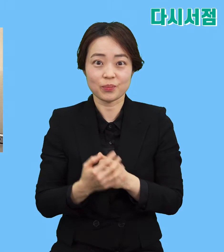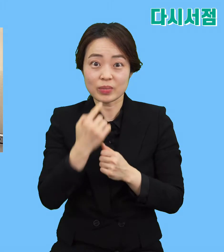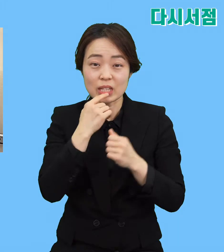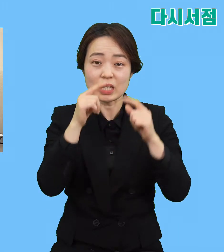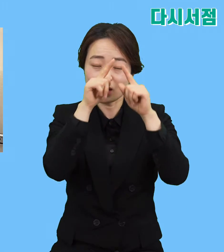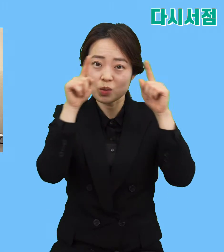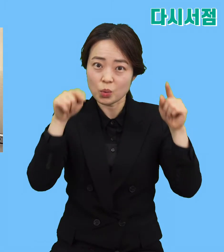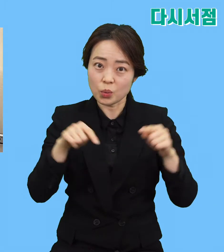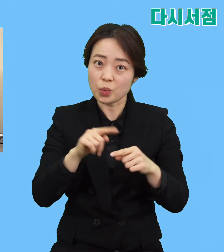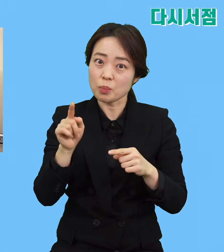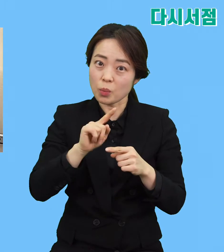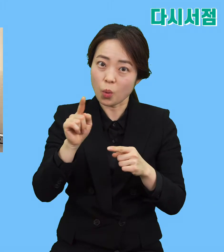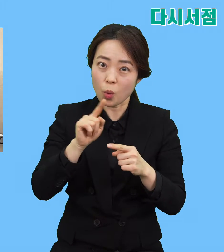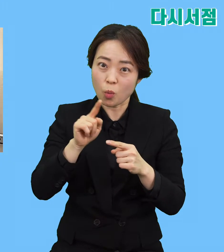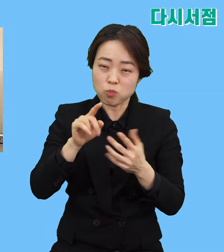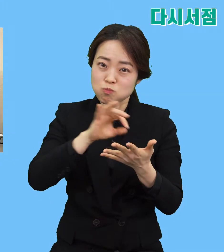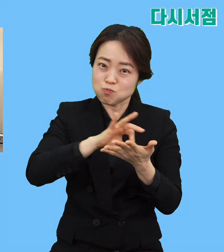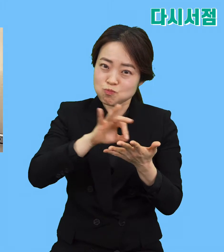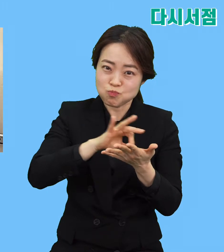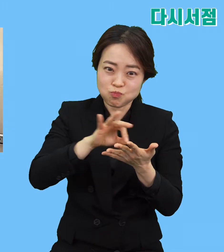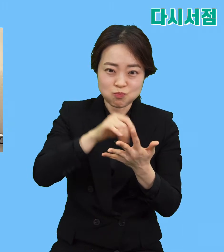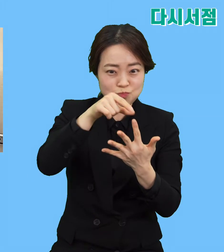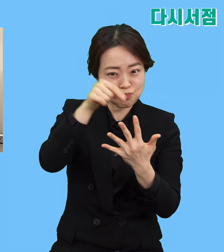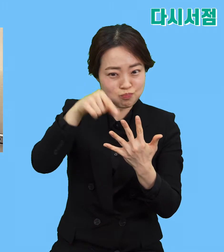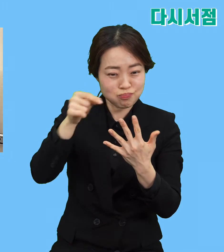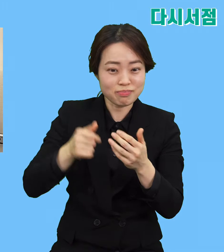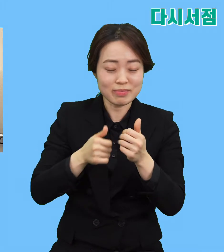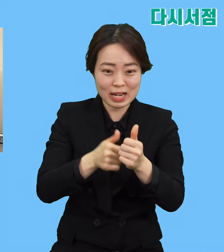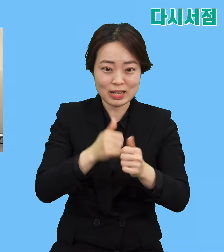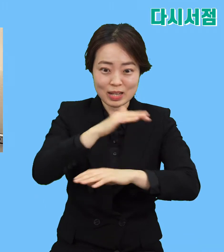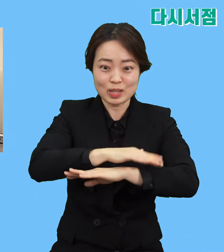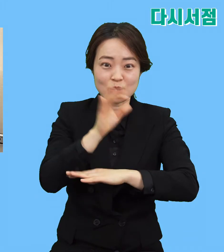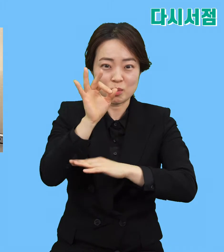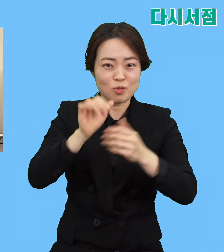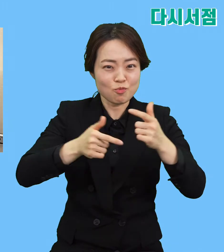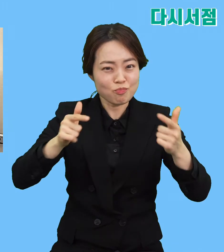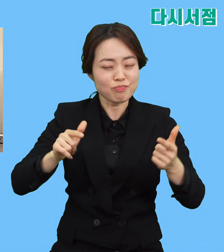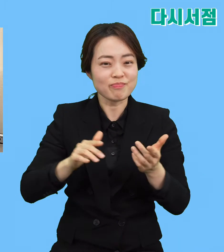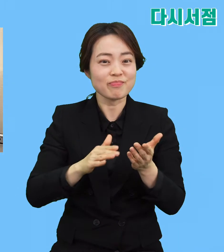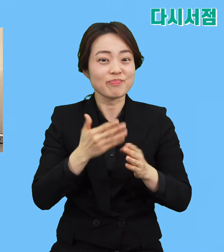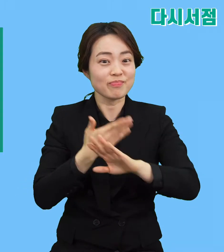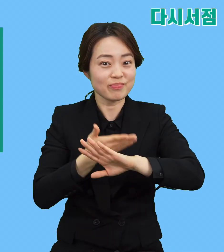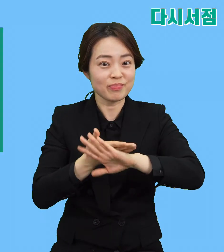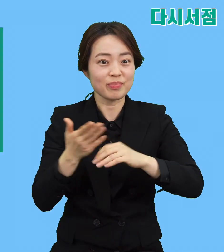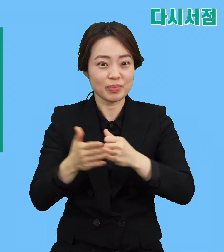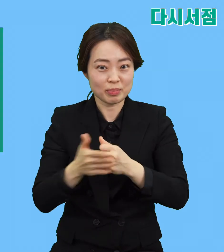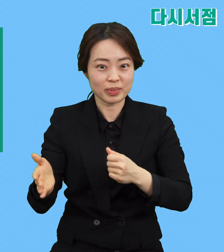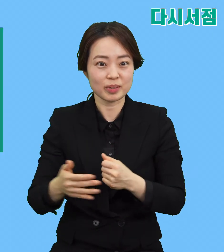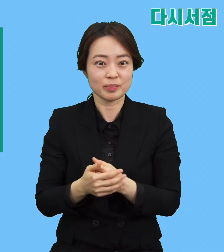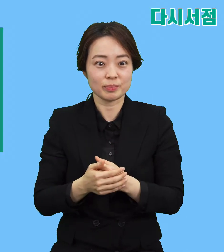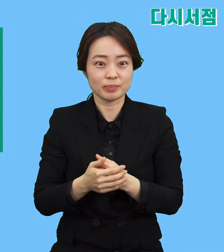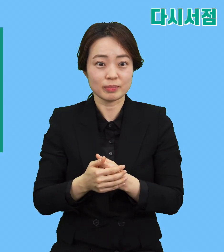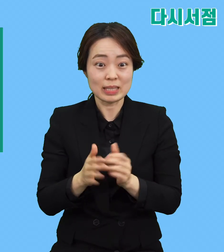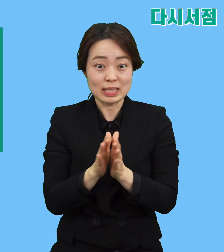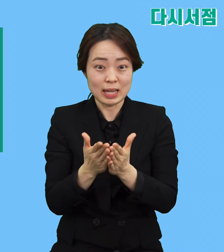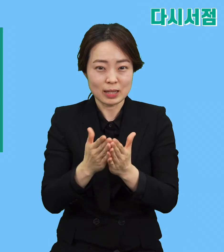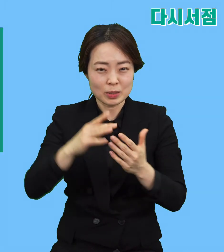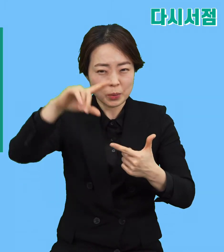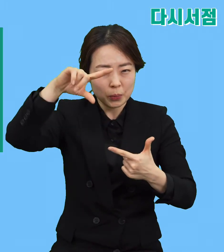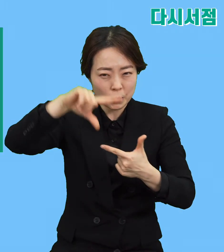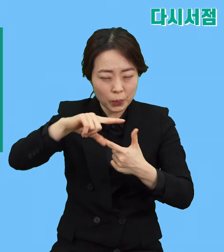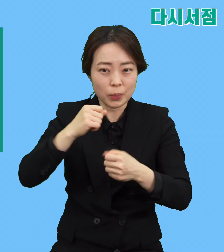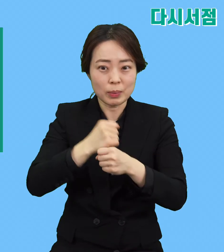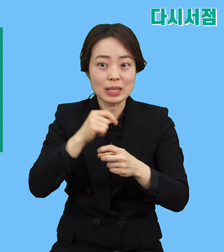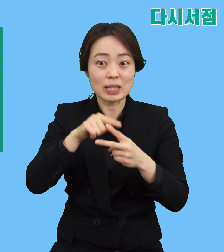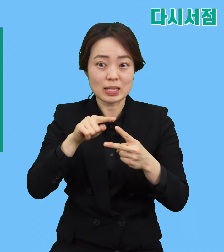종이를 어떤 종이를 사용하느냐에 따라서 인쇄비가 굉장히 달라지기 때문에 책 사이즈를 작게